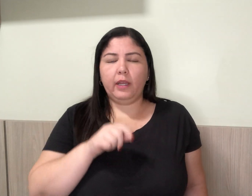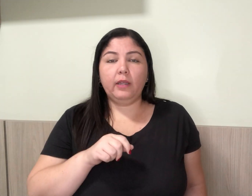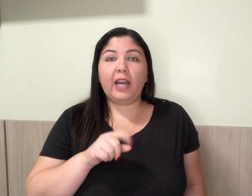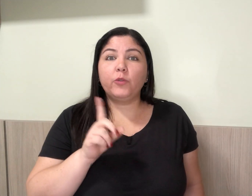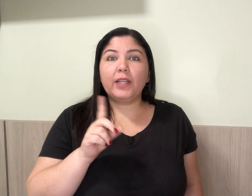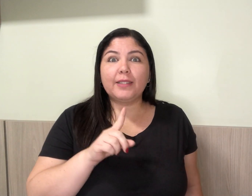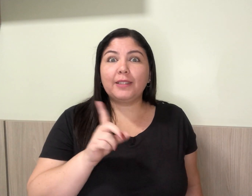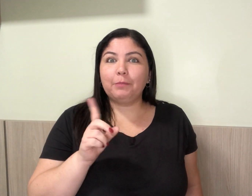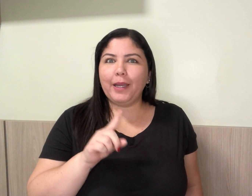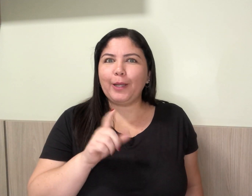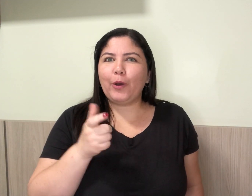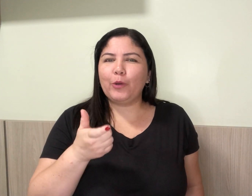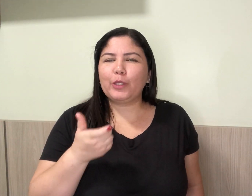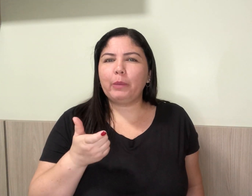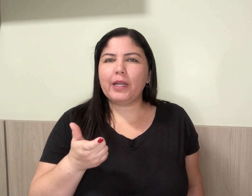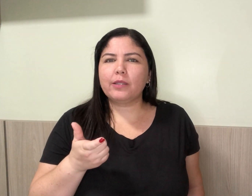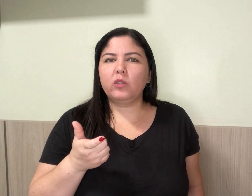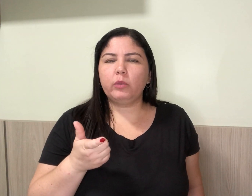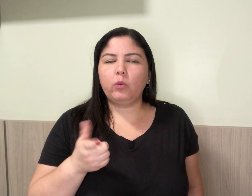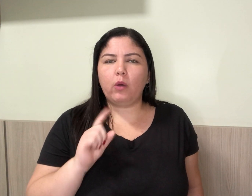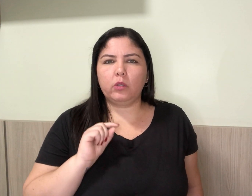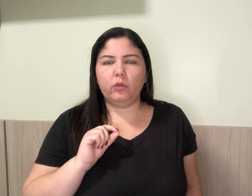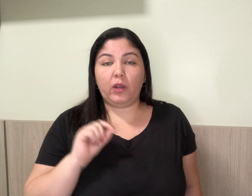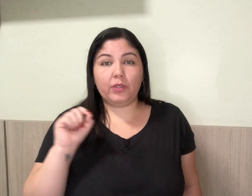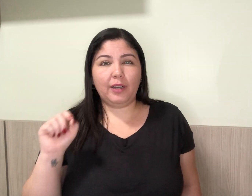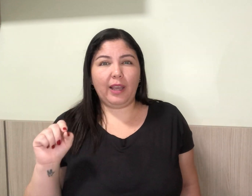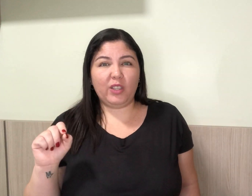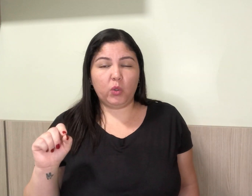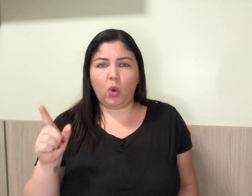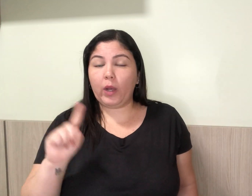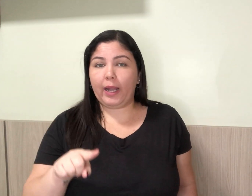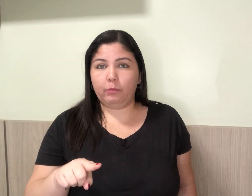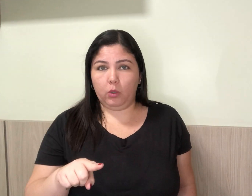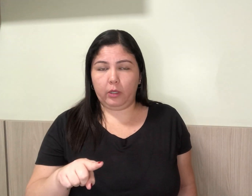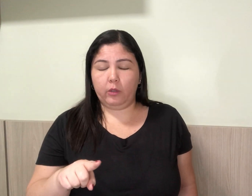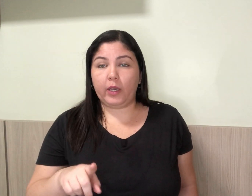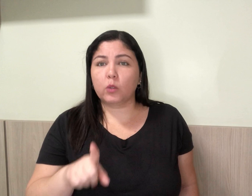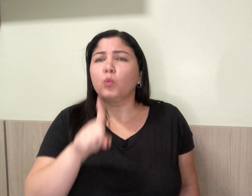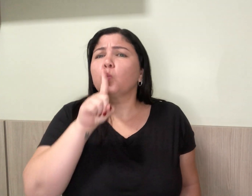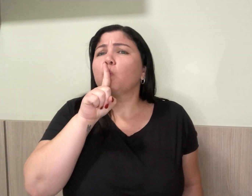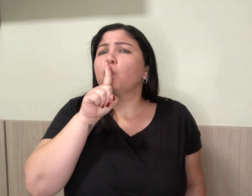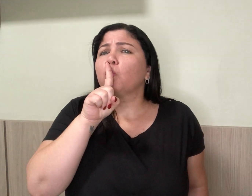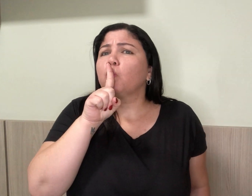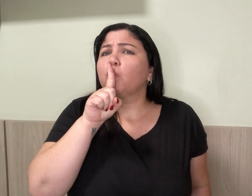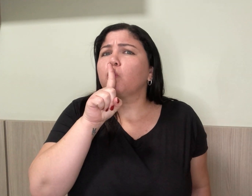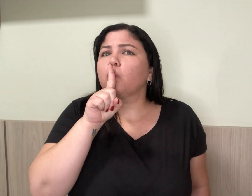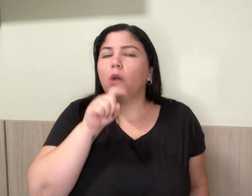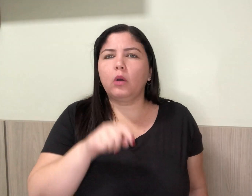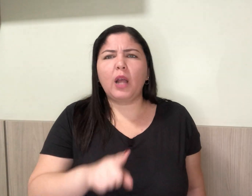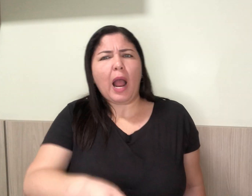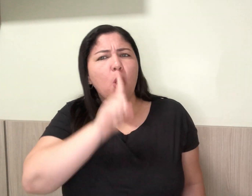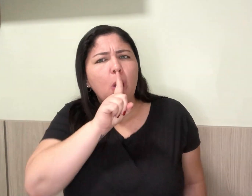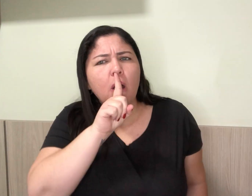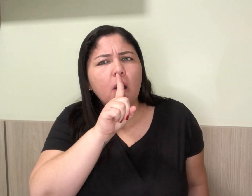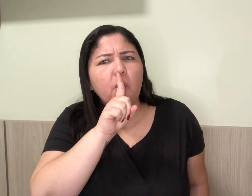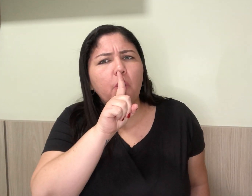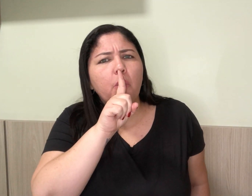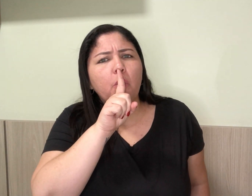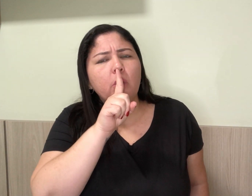Né? A diferença também é, olha, outra marcação no manual. Quando eu falo silêncio ou cala a boca, eu faço. Agora.